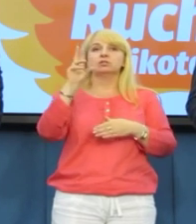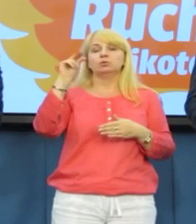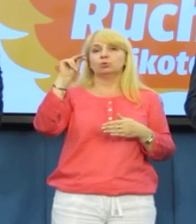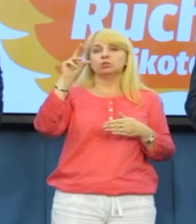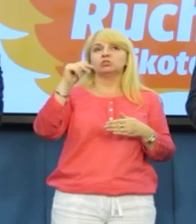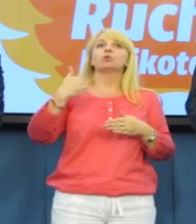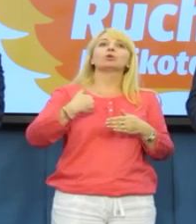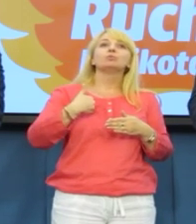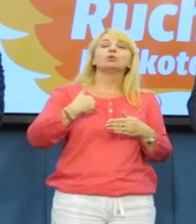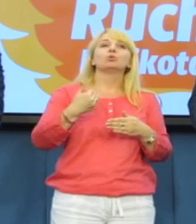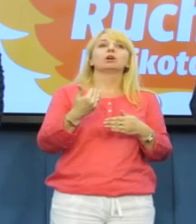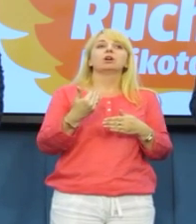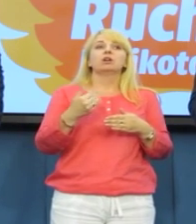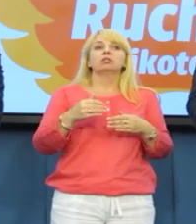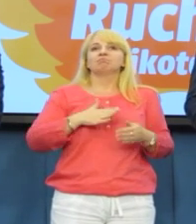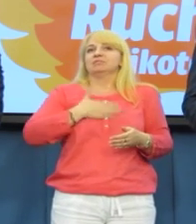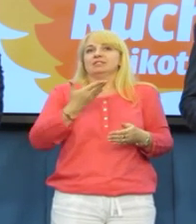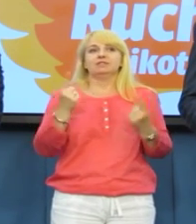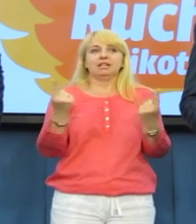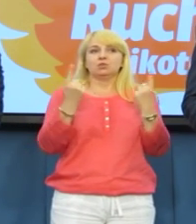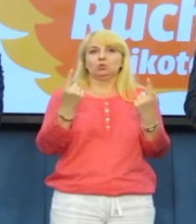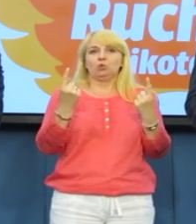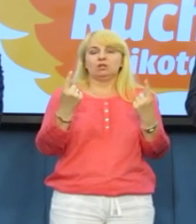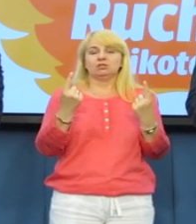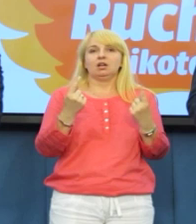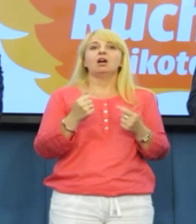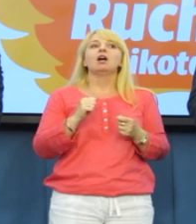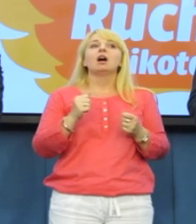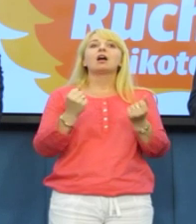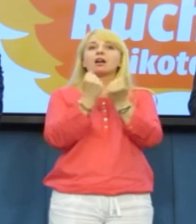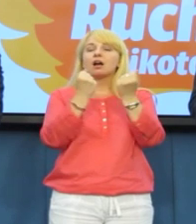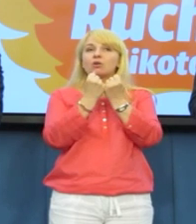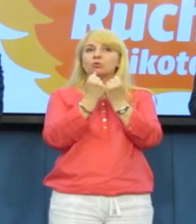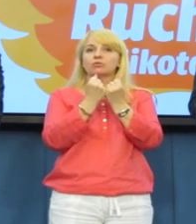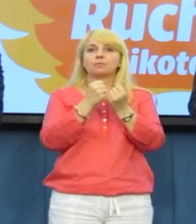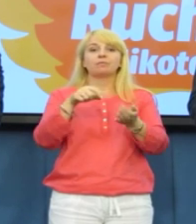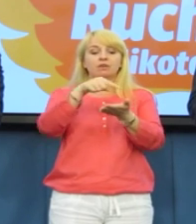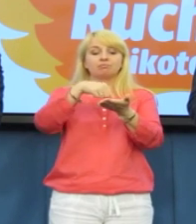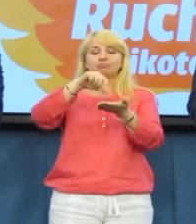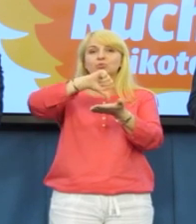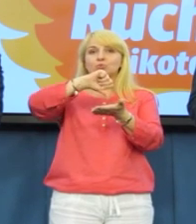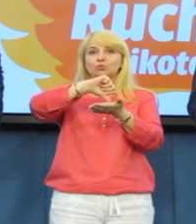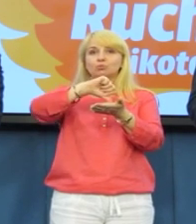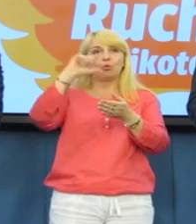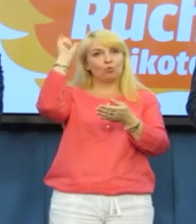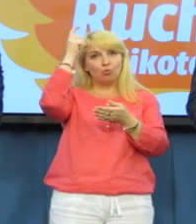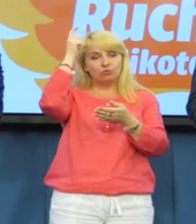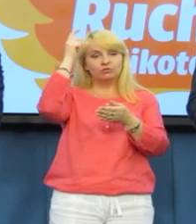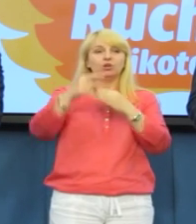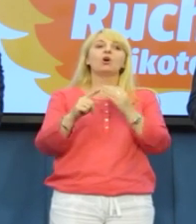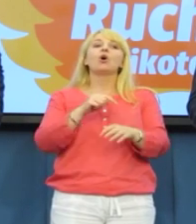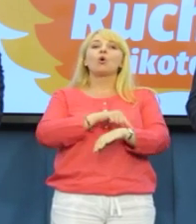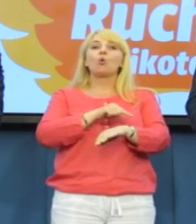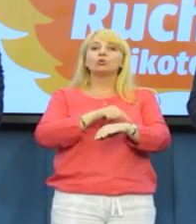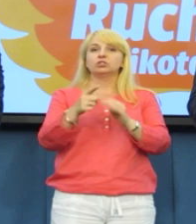poniedziałek doszło do rzeczy niezwykłej krakorii. Chciałem Państwu nie odpowiedzieć. Mianowicie na rynku głównym o godzinie 18 odbyła się demonstracja